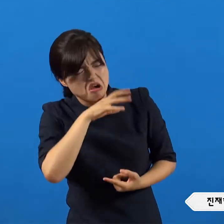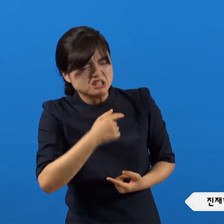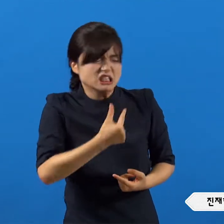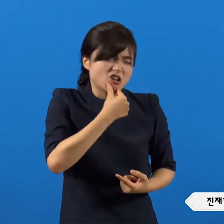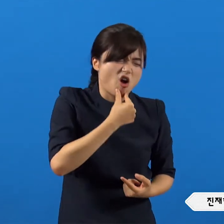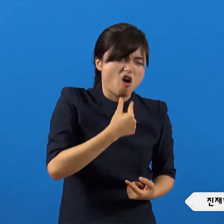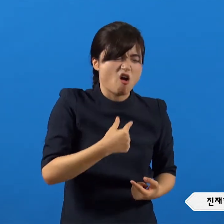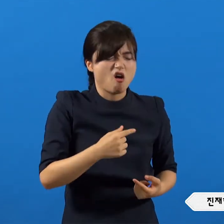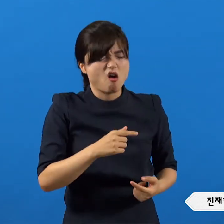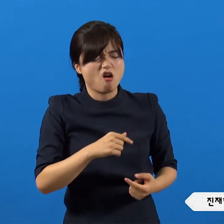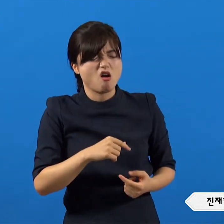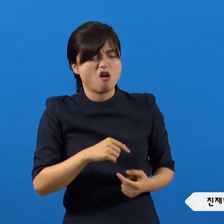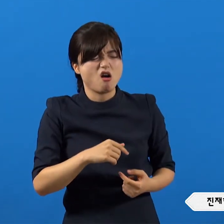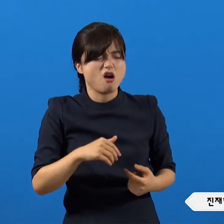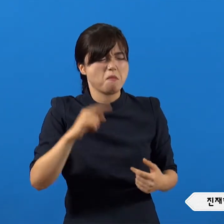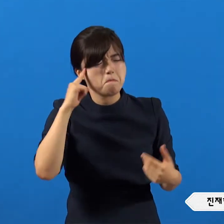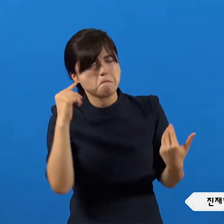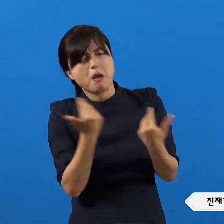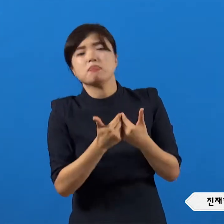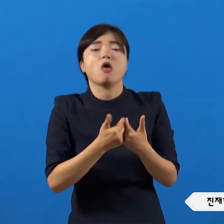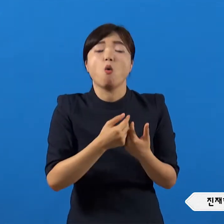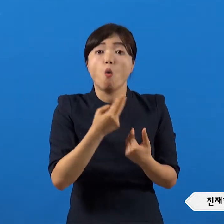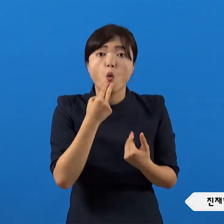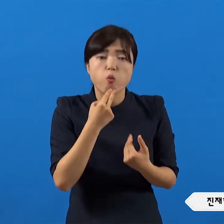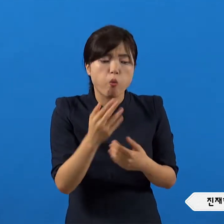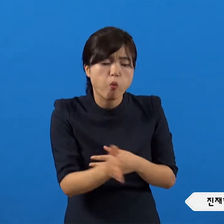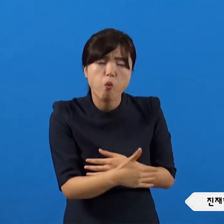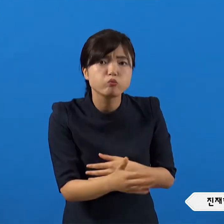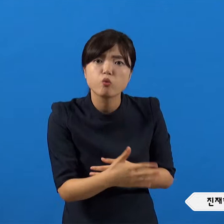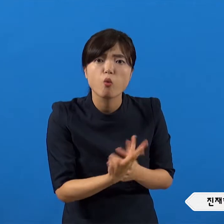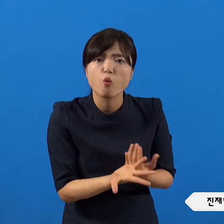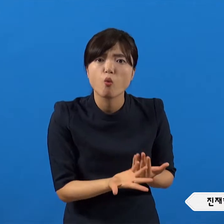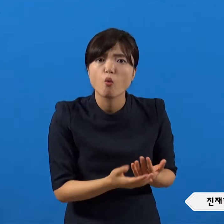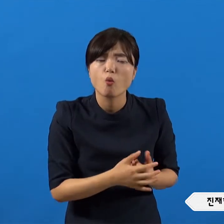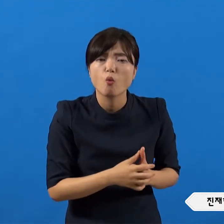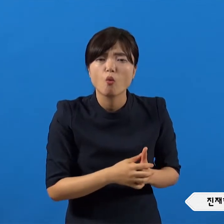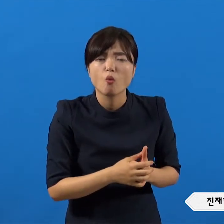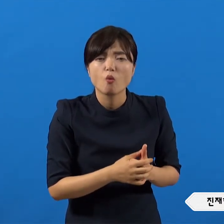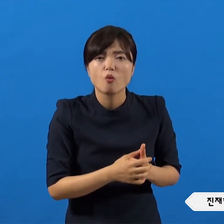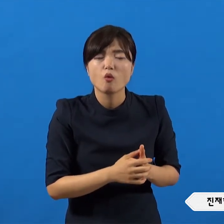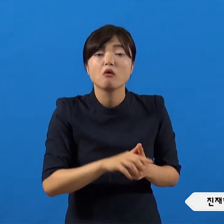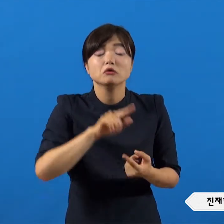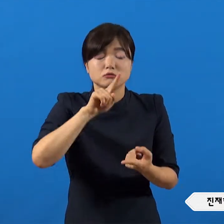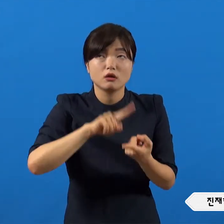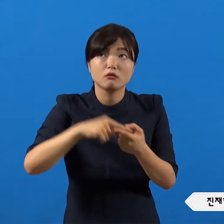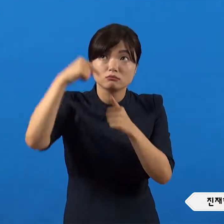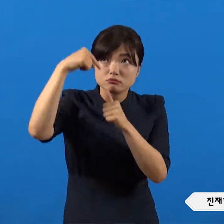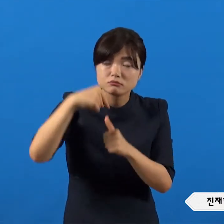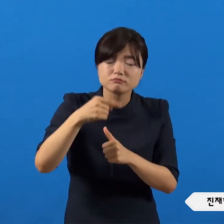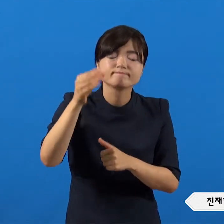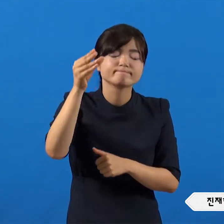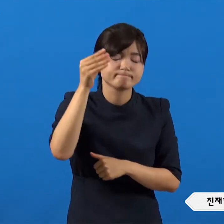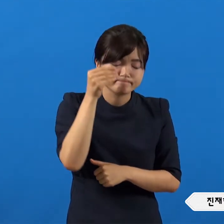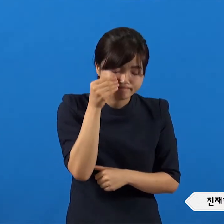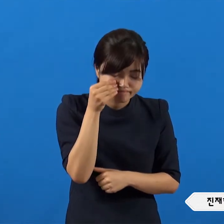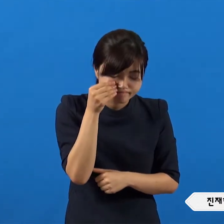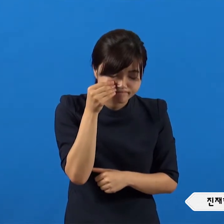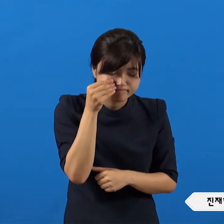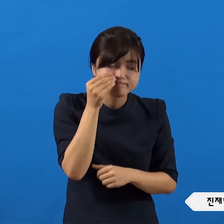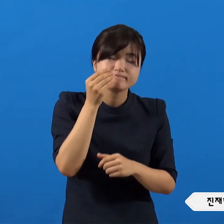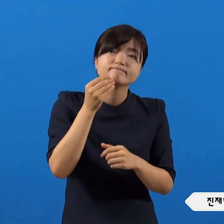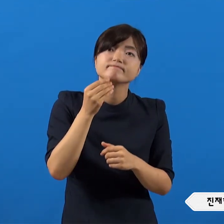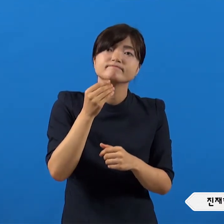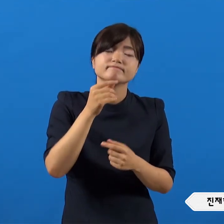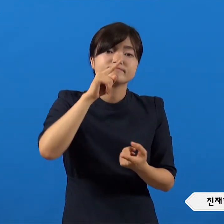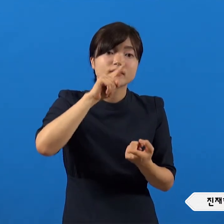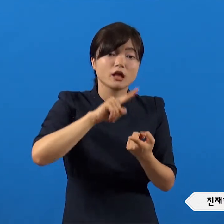불평하거나 반대했다는 말이 아무것도 나와 있지 않습니다. 그냥 말씀 그대로, 하란